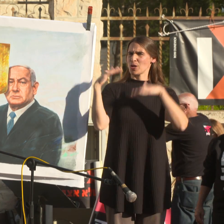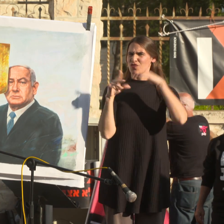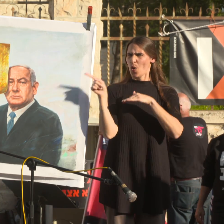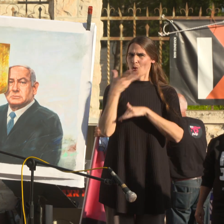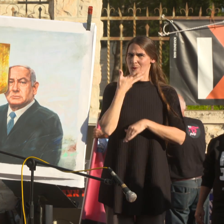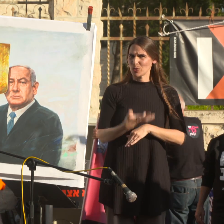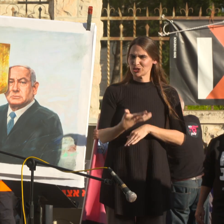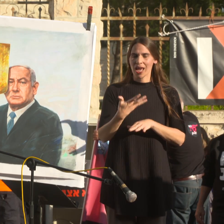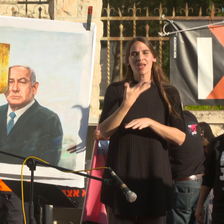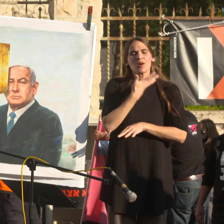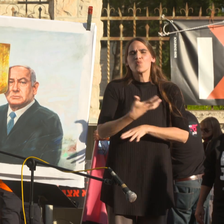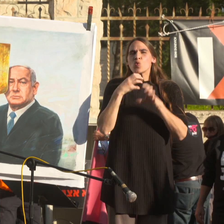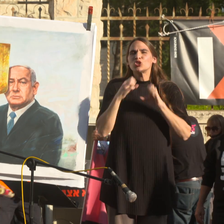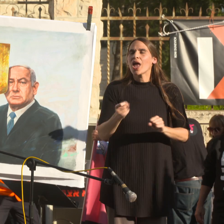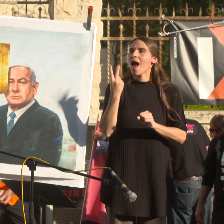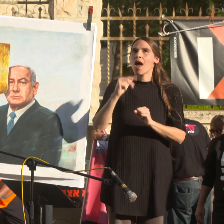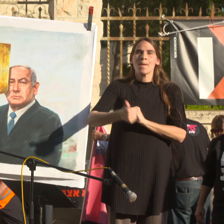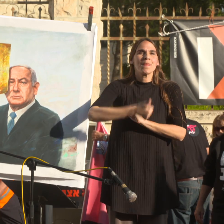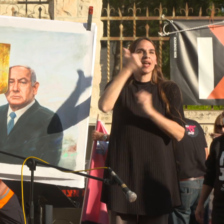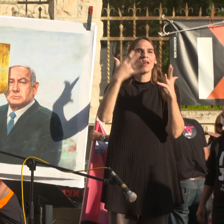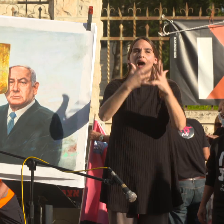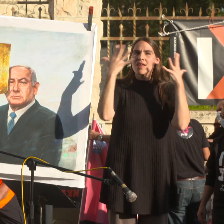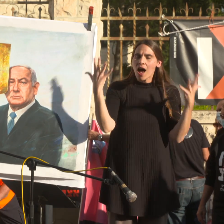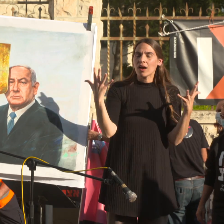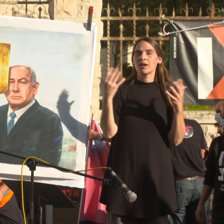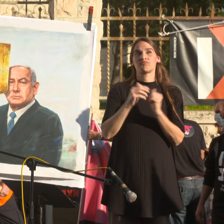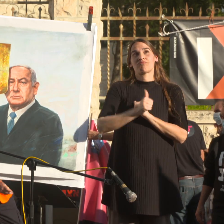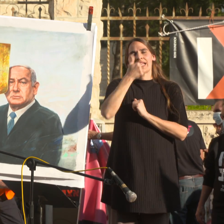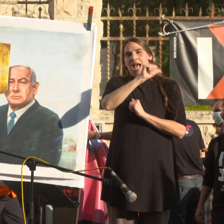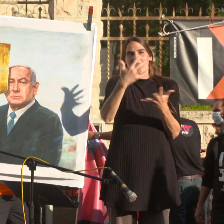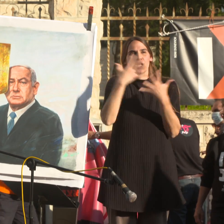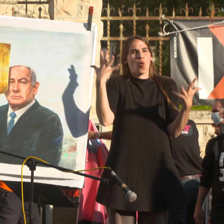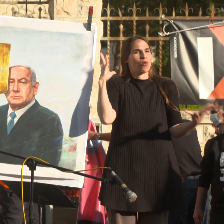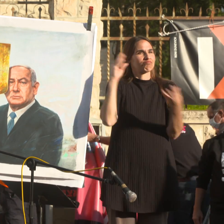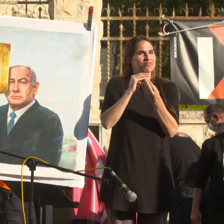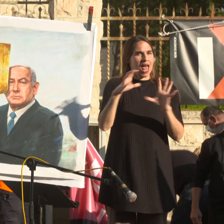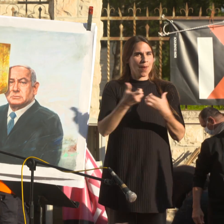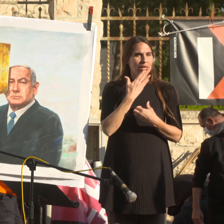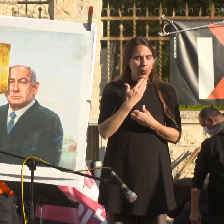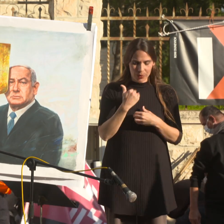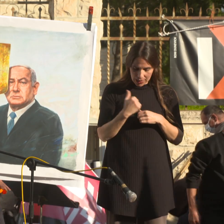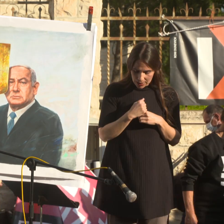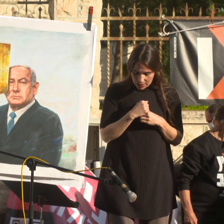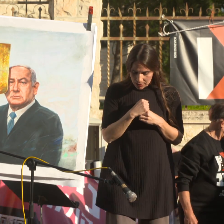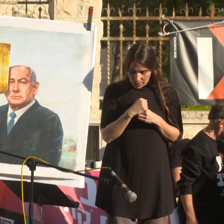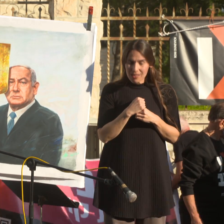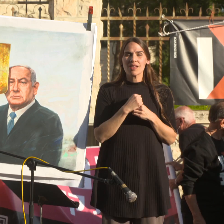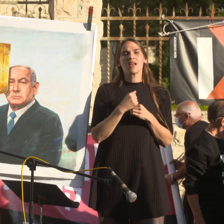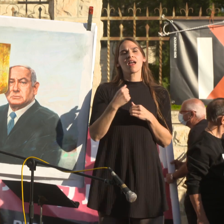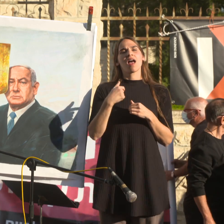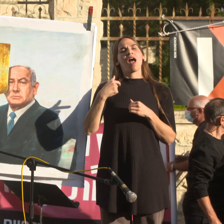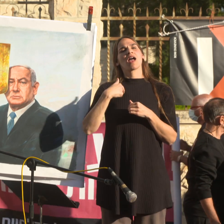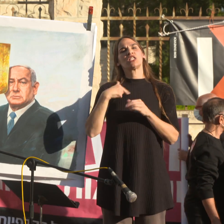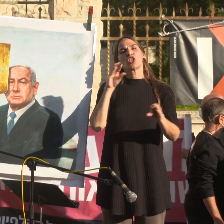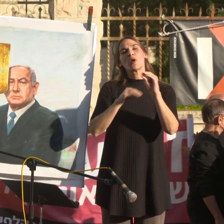למשה. משה היה מנהיג ענק, אולי המנהיג הגדול ביותר שהיה לעם היהודי. אני